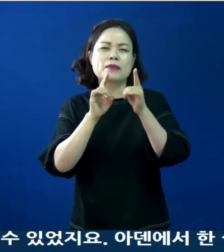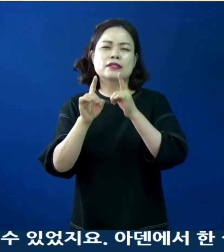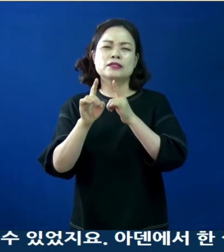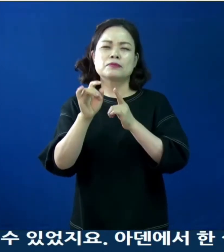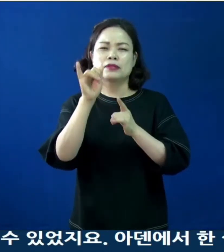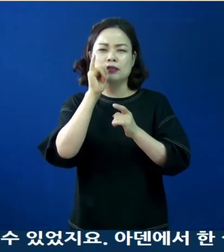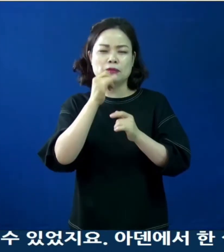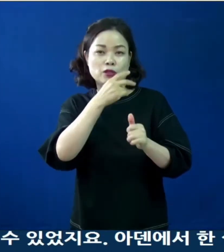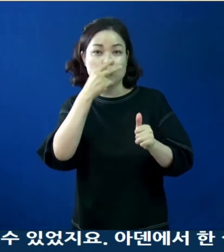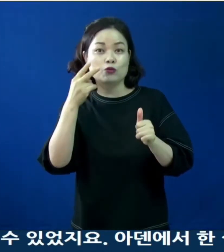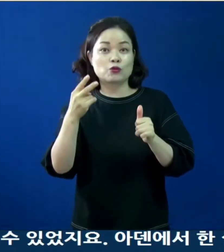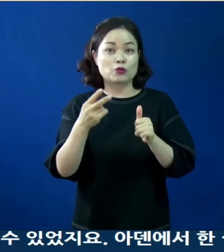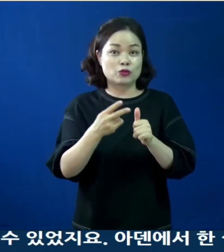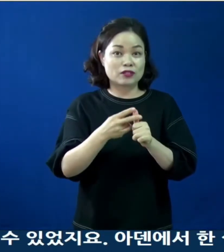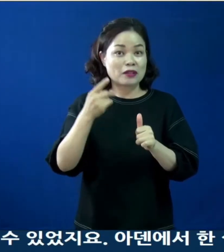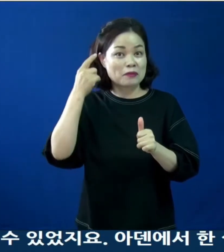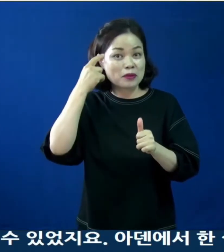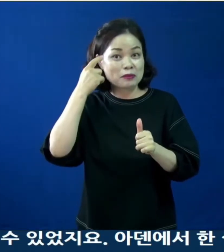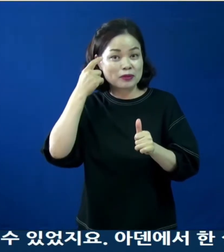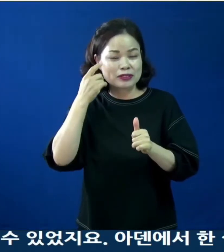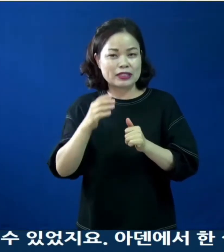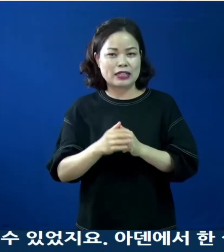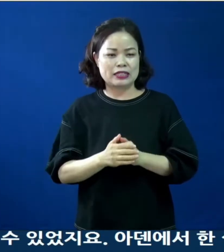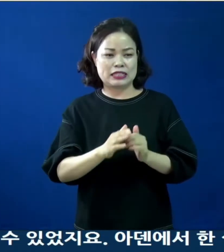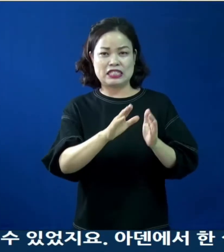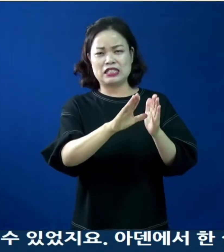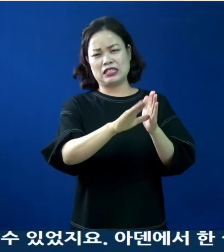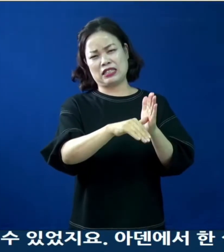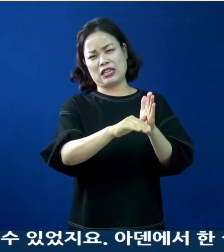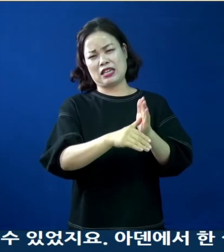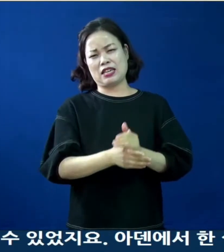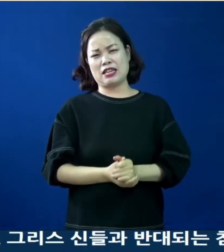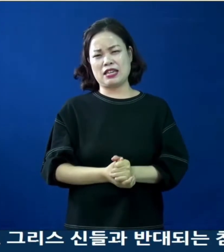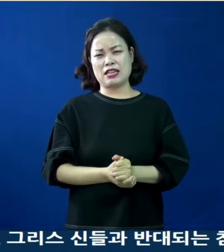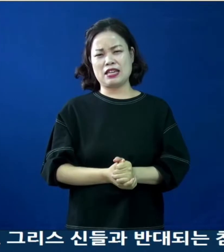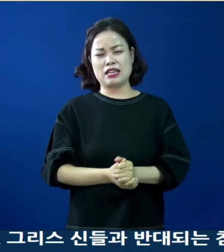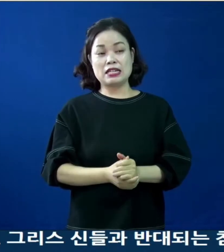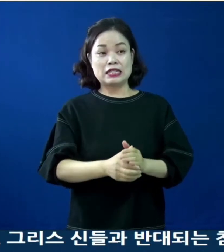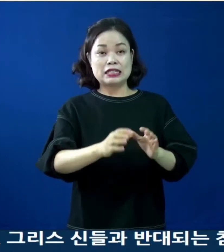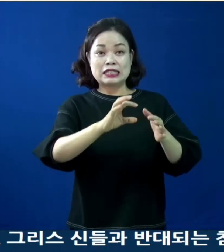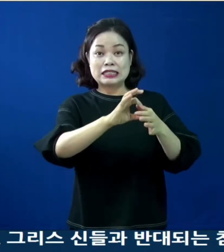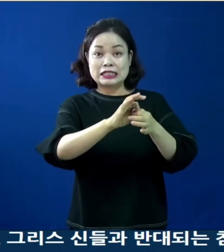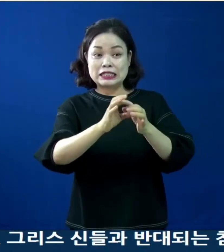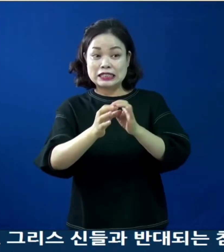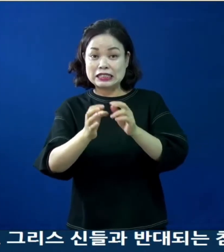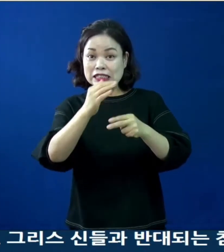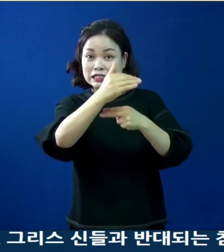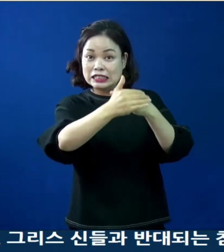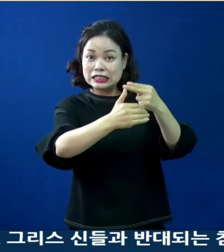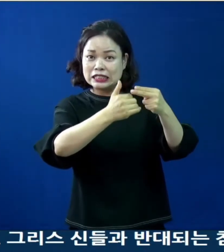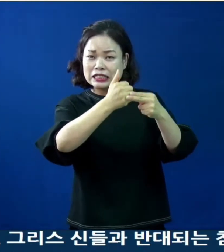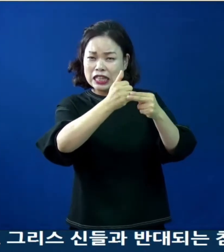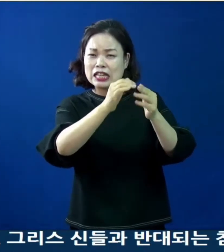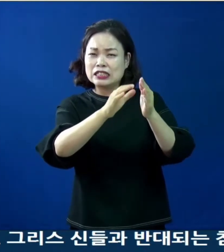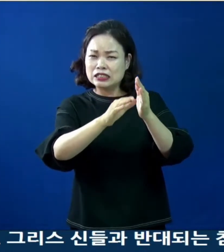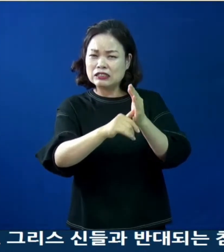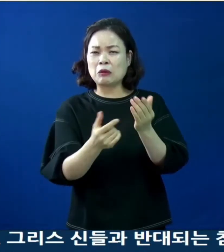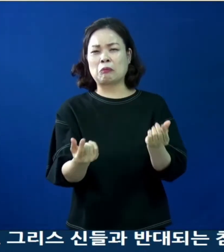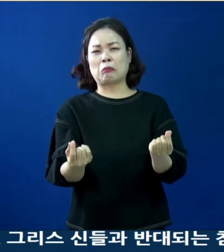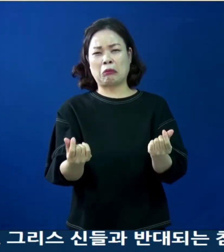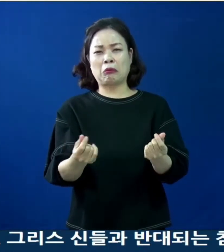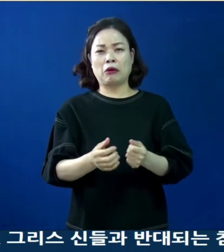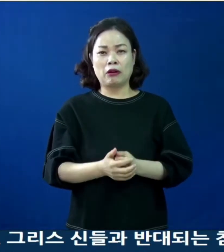있으면 도전을 받아보시기 바랍니다. 이 시대가요, 그리스 신화가 지배하는 시대라고 해도 과언이